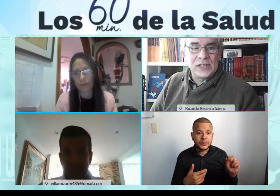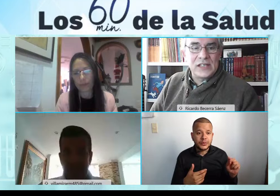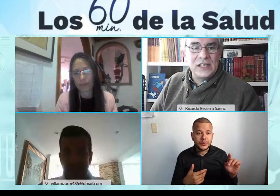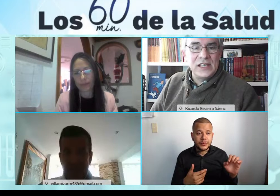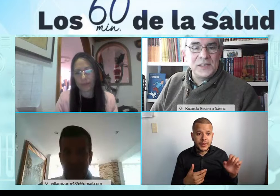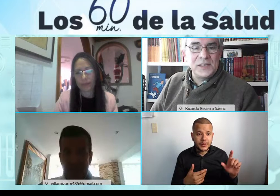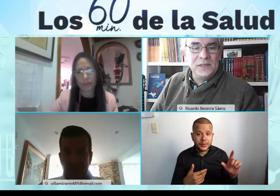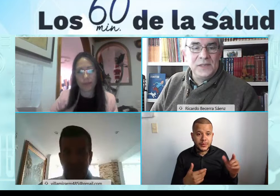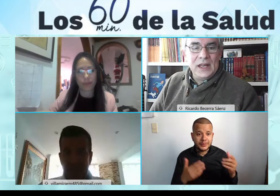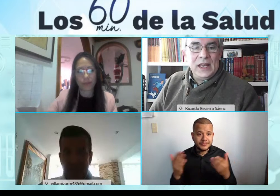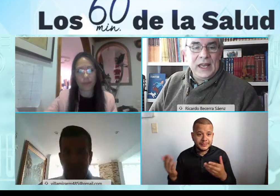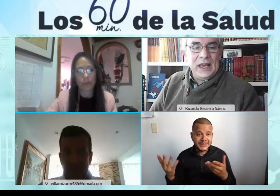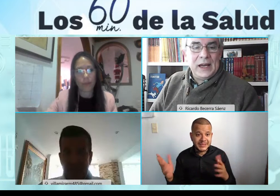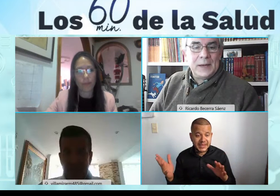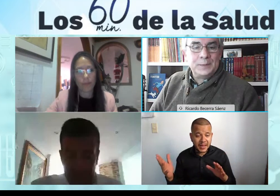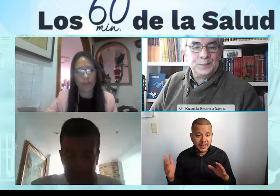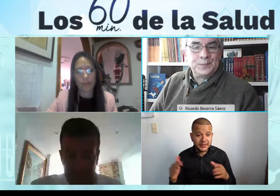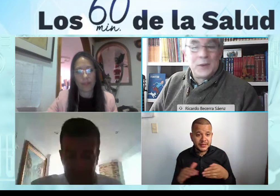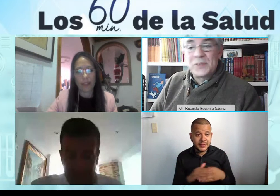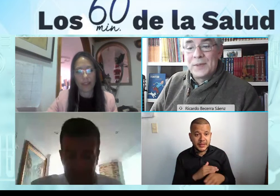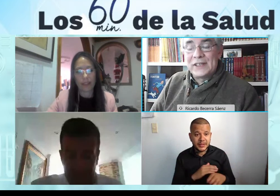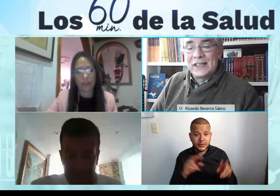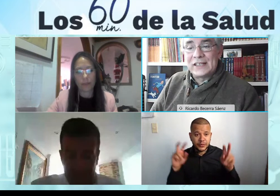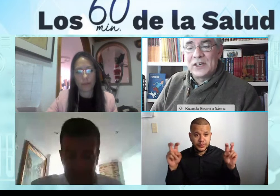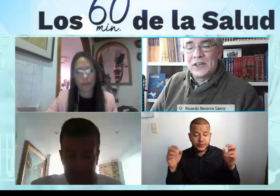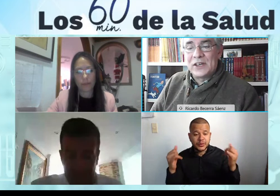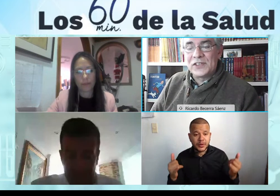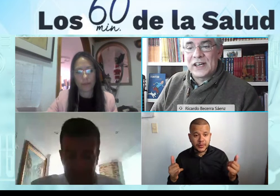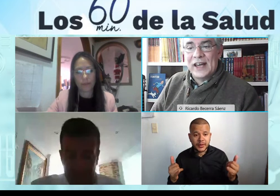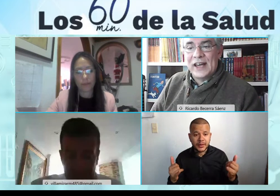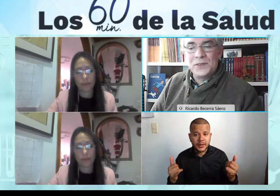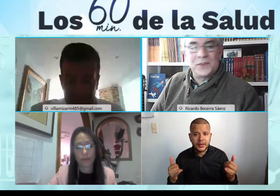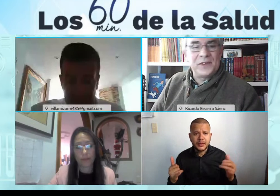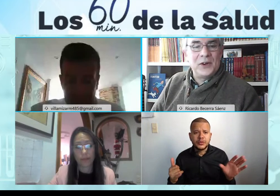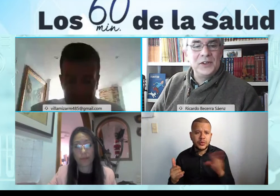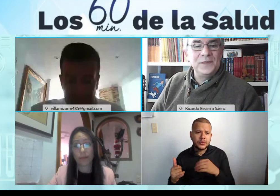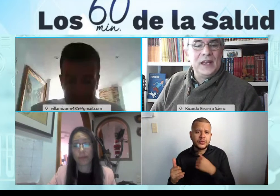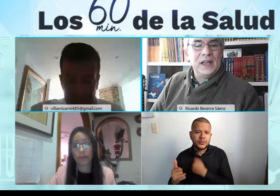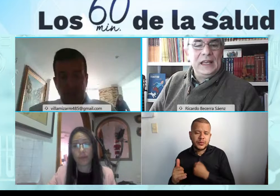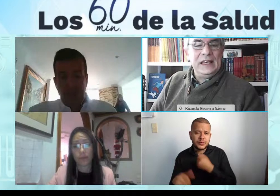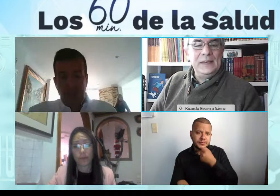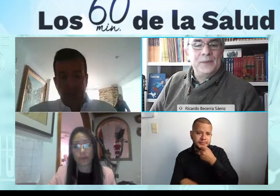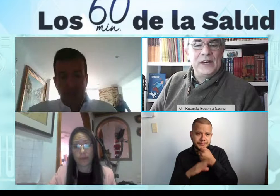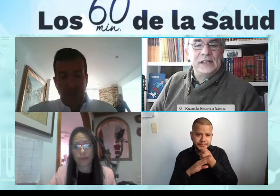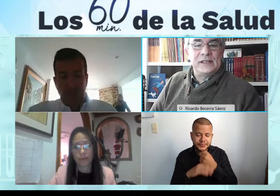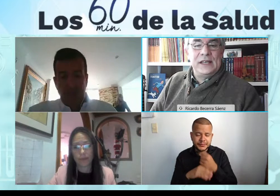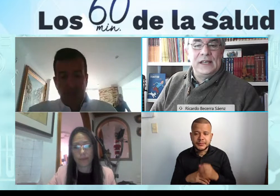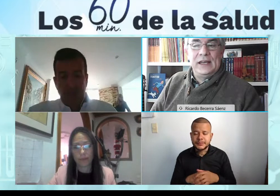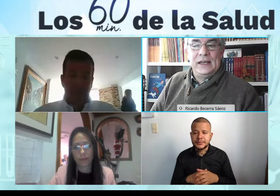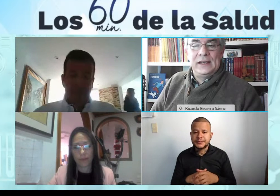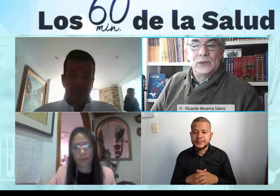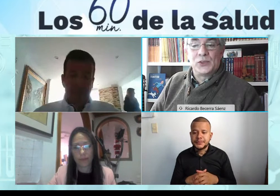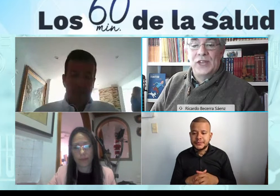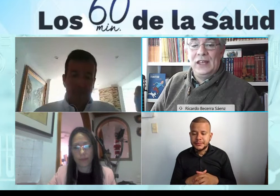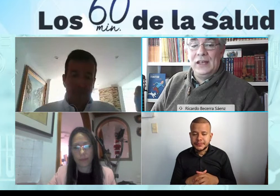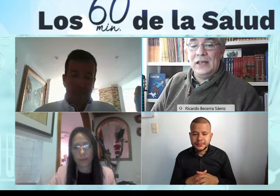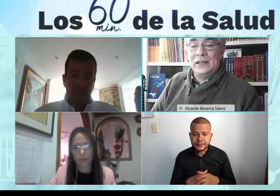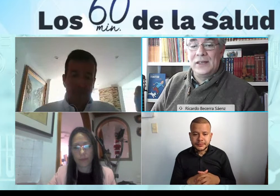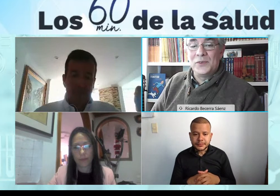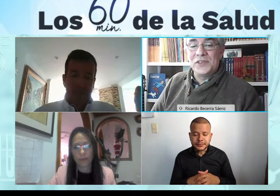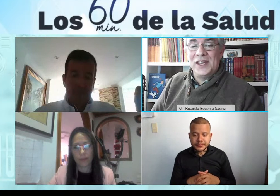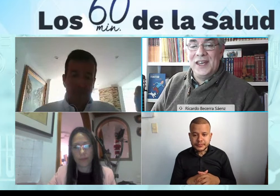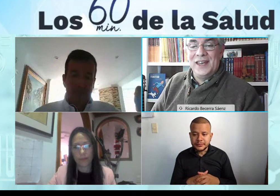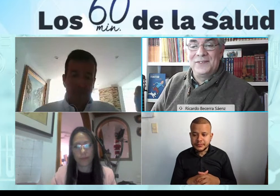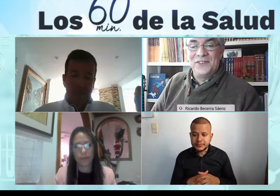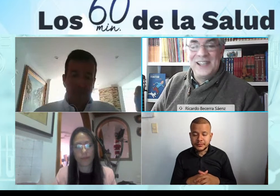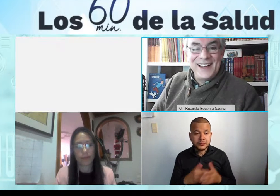que nos hace Yasmín, vamos a mantener los micrófonos cerrados, por favor. Y pues usted dirá,